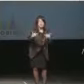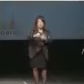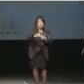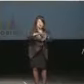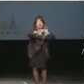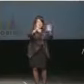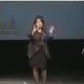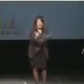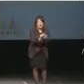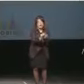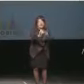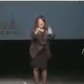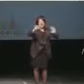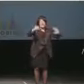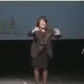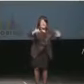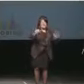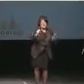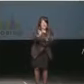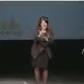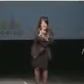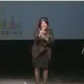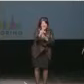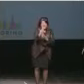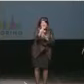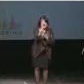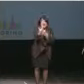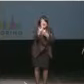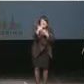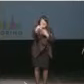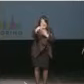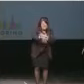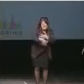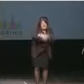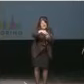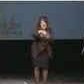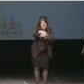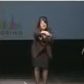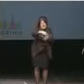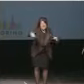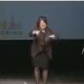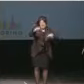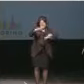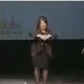metri quadri di libri di libri da comprare da raccontare da scambiare da dibattere